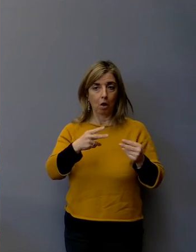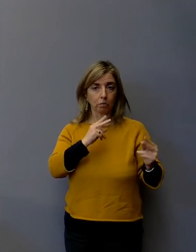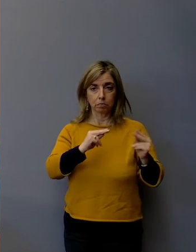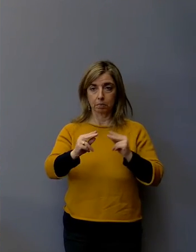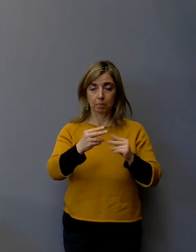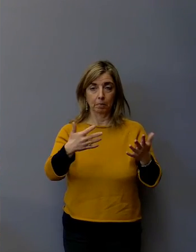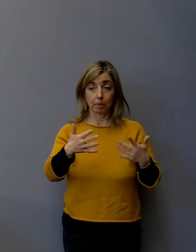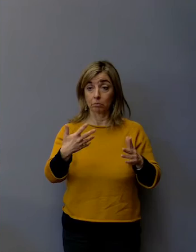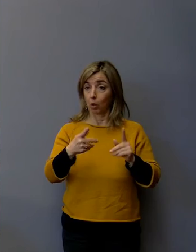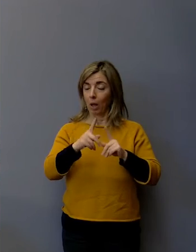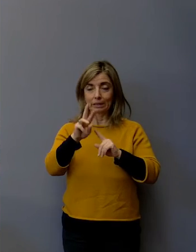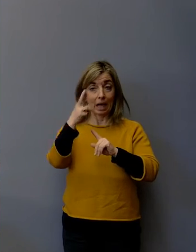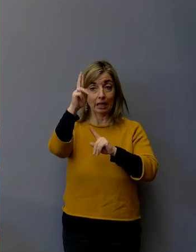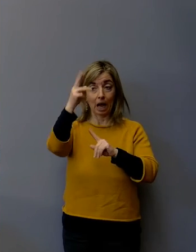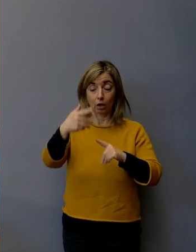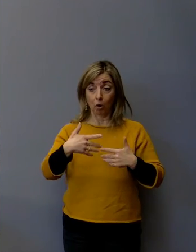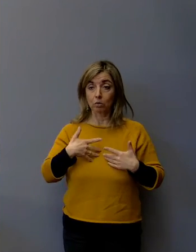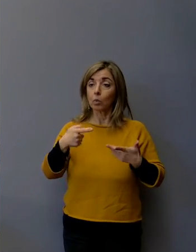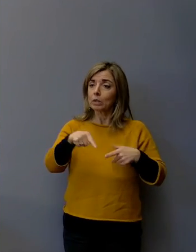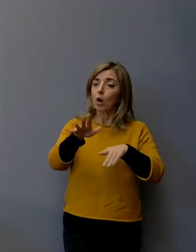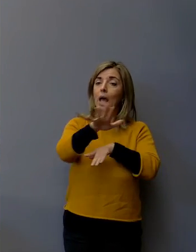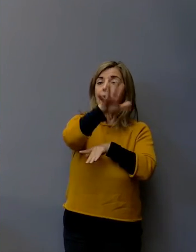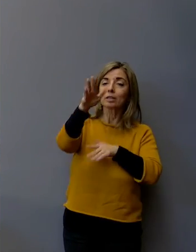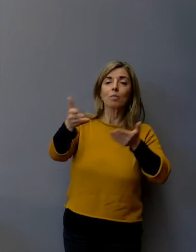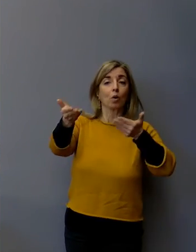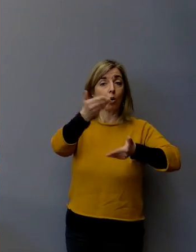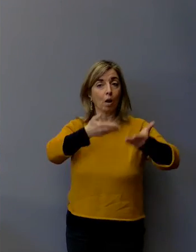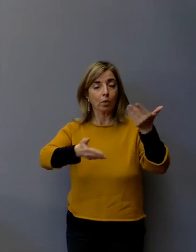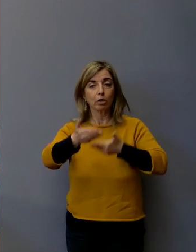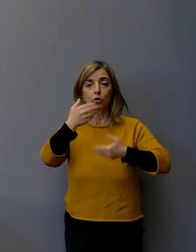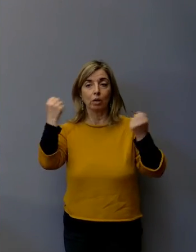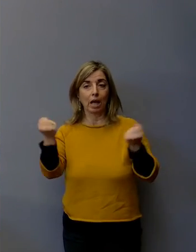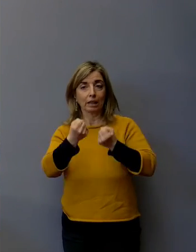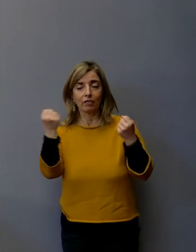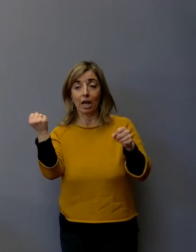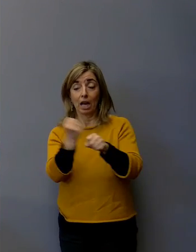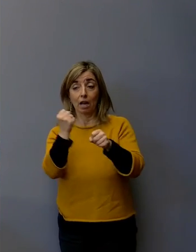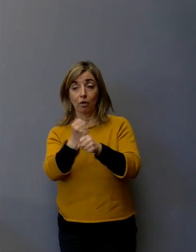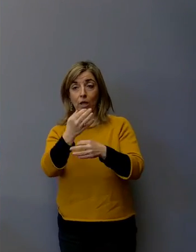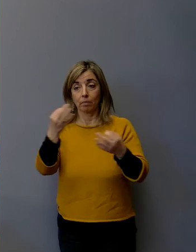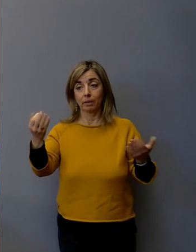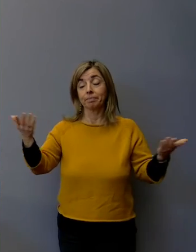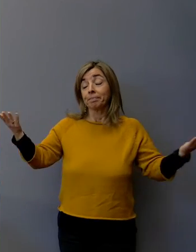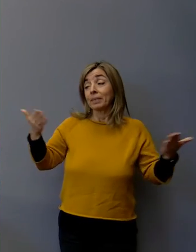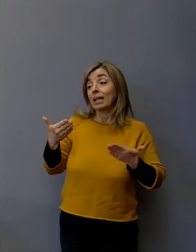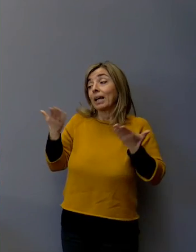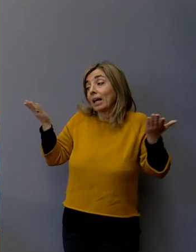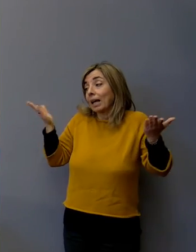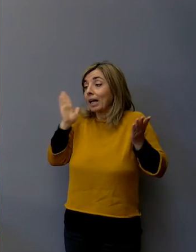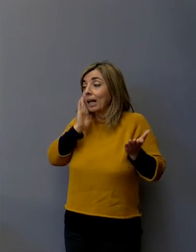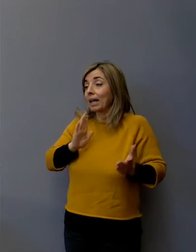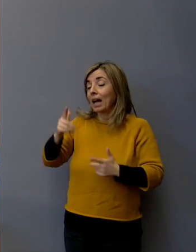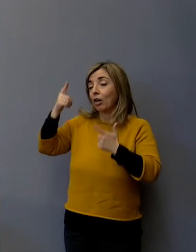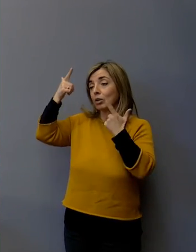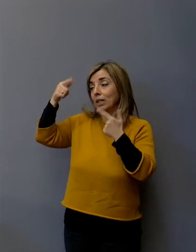ed è un esempio di collaborazione di attività e di lavorare bene caro santi il tempo è denaro forse c'è più qui santi